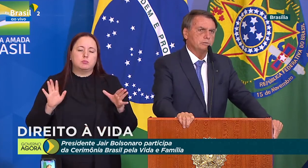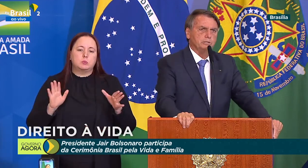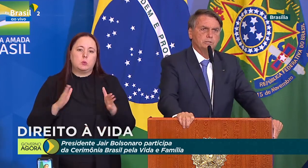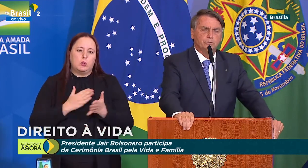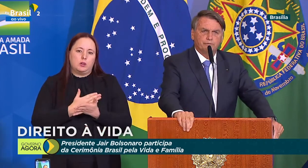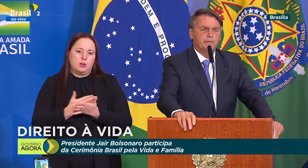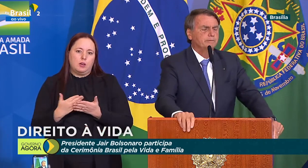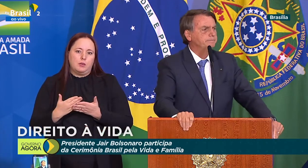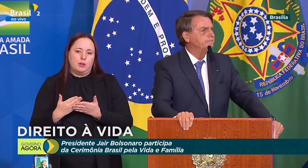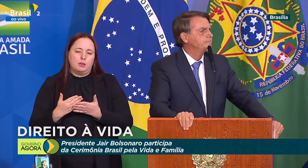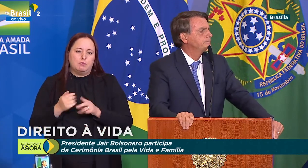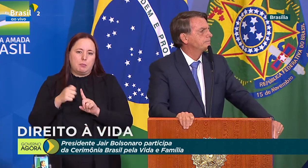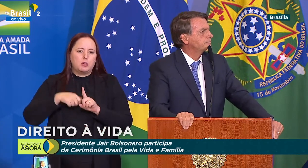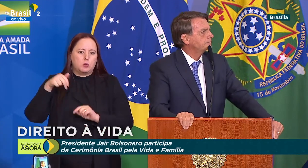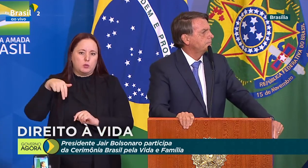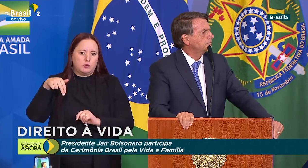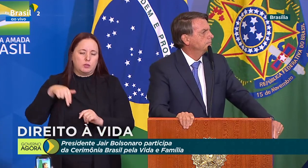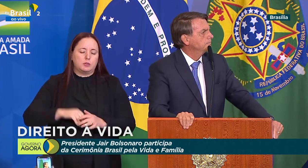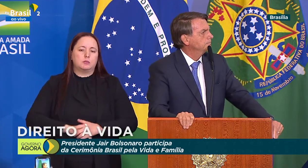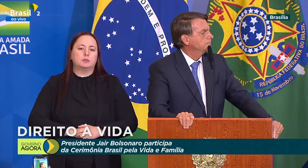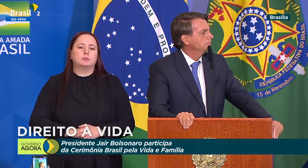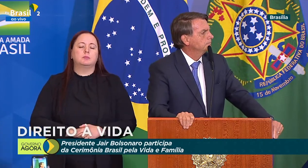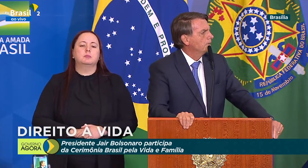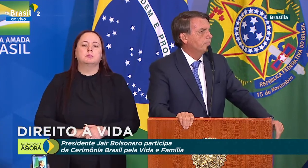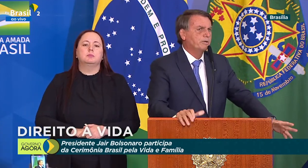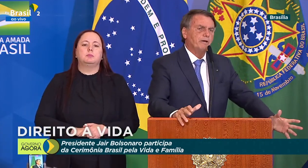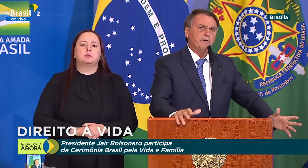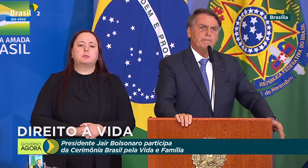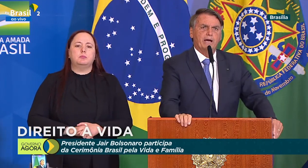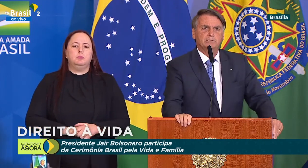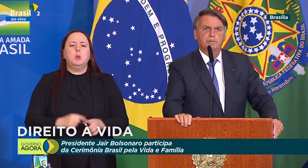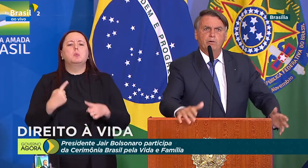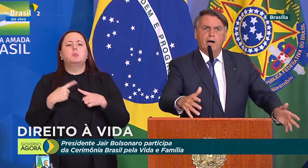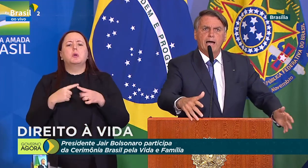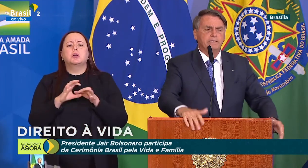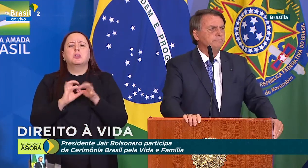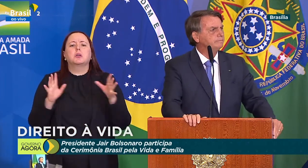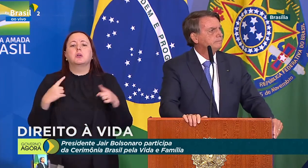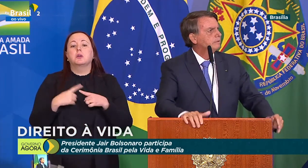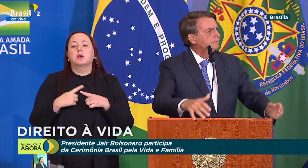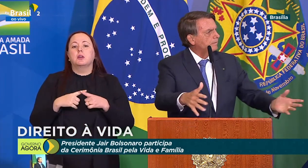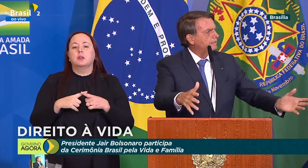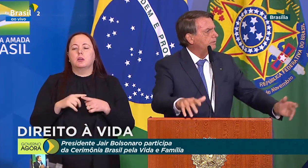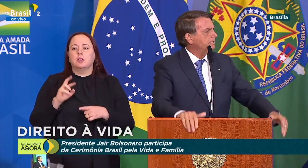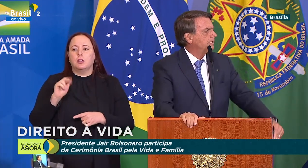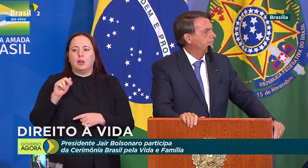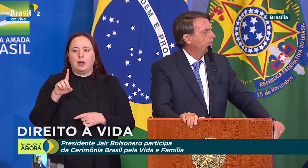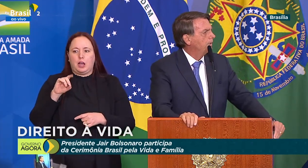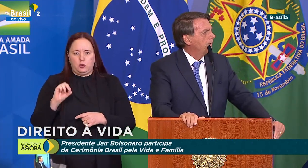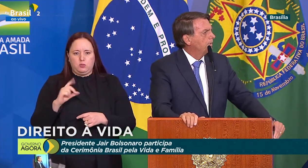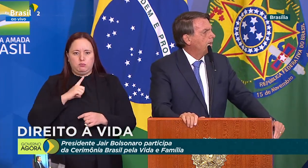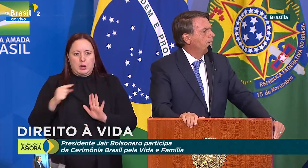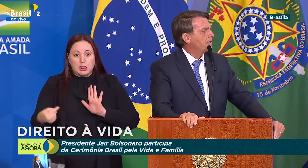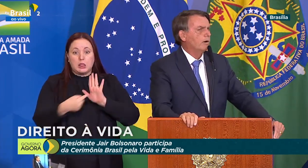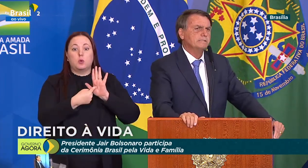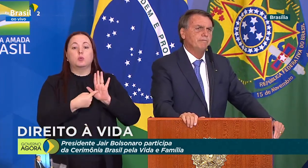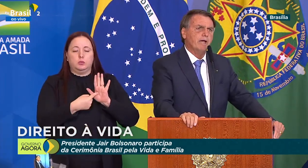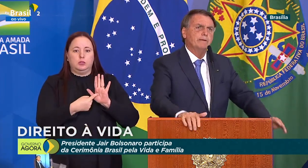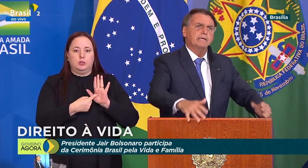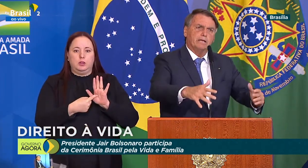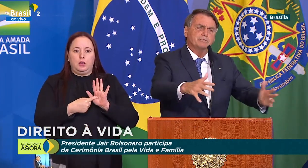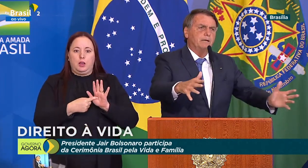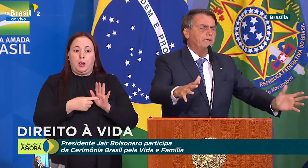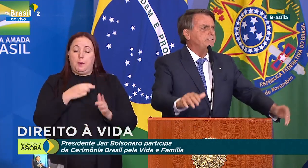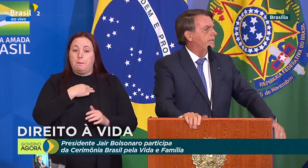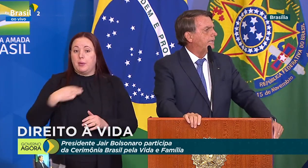no início de novembro é porque foi aberto porque o rake fez a denúncia EA